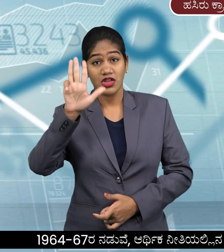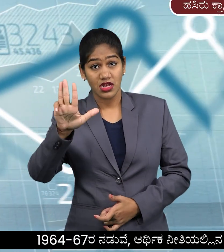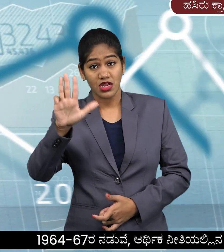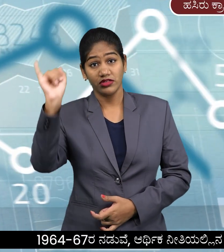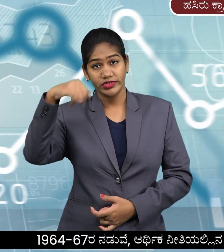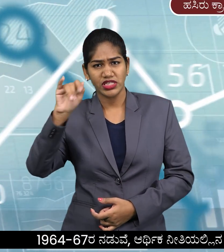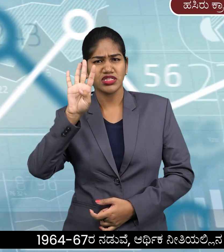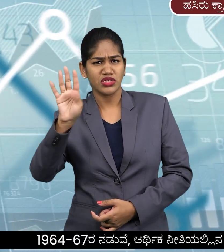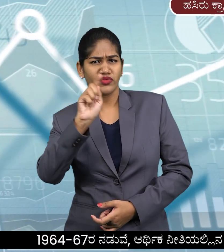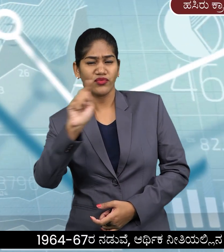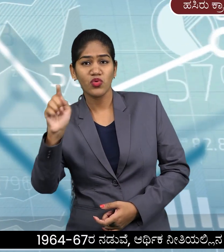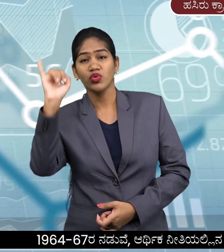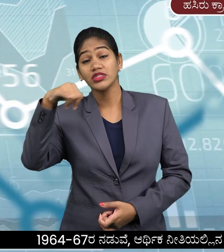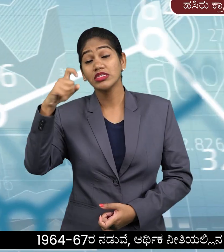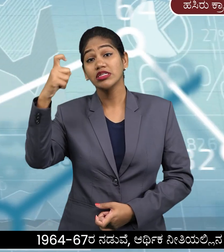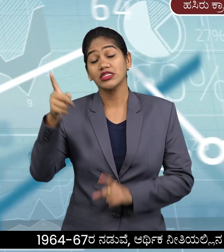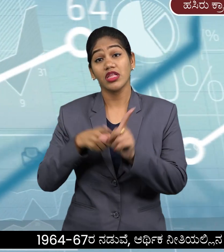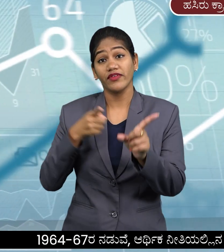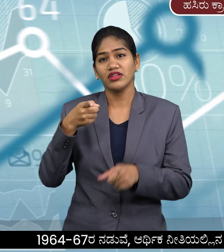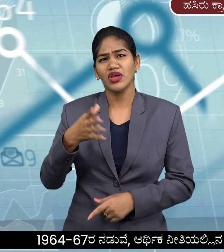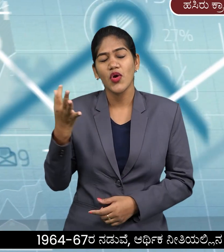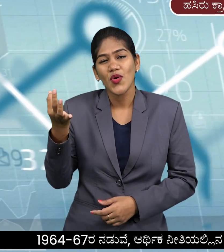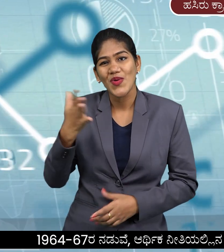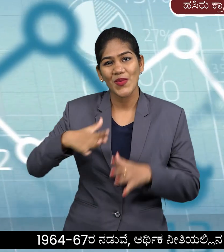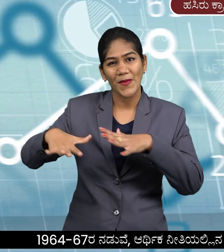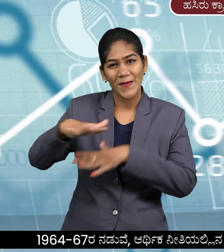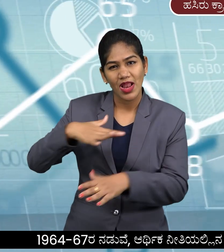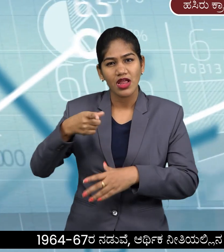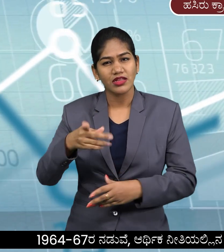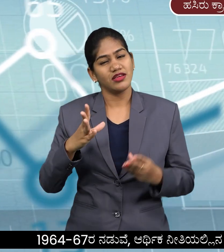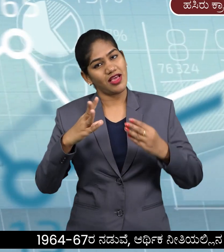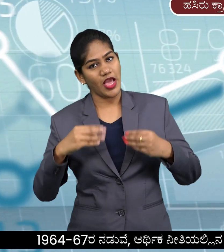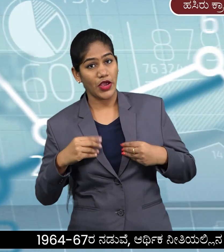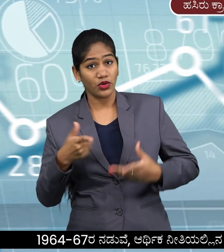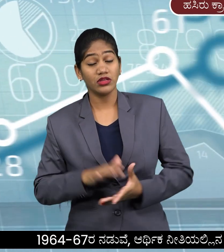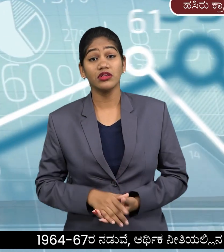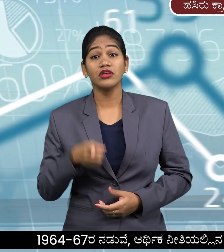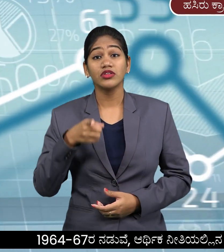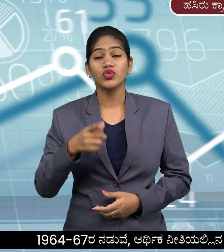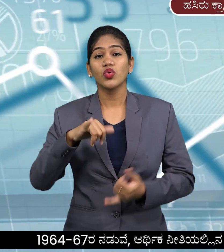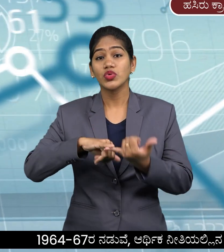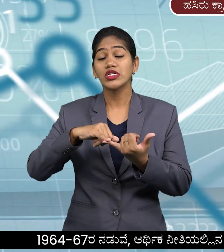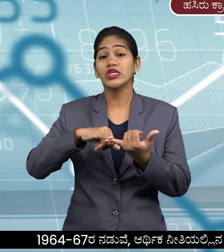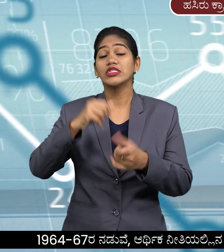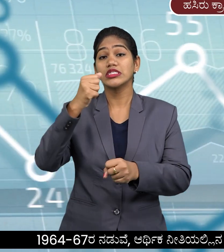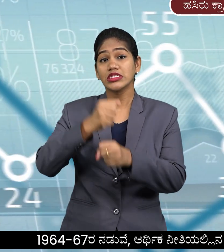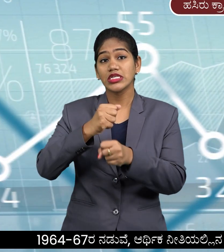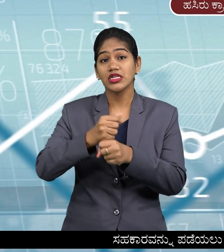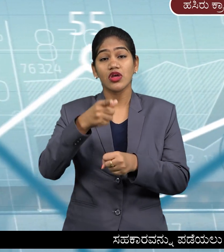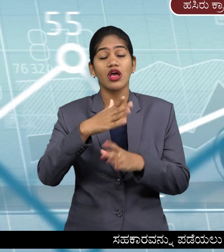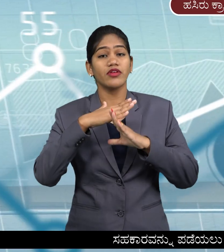1964 ರಿಂದ 67 ನಡುವೆ ಆರ್ಥಿಕ ನೀತಿಯಲ್ಲಿನ ಬದಲಾವಣೆಗಳನ್ನು ಪ್ರತಿಬಿಂಬಿಸುವ ರಾಜ್ಯ